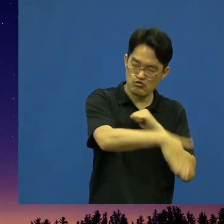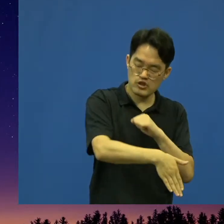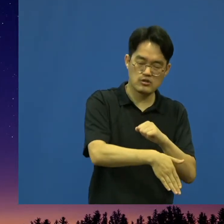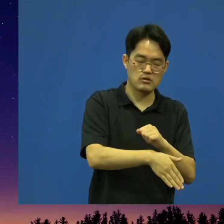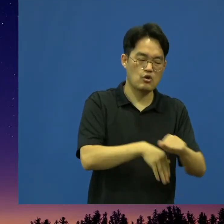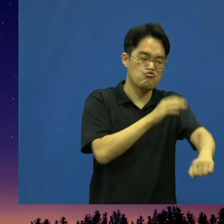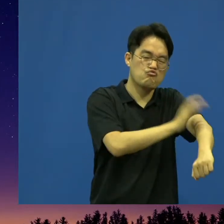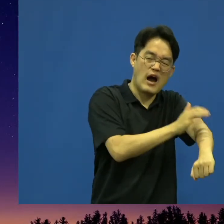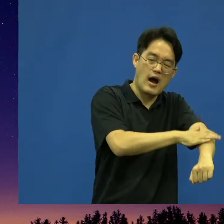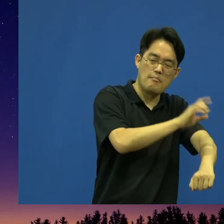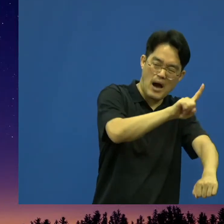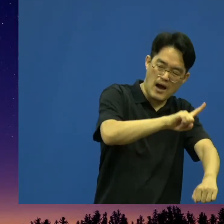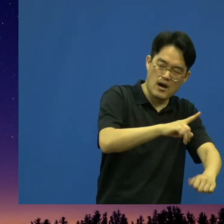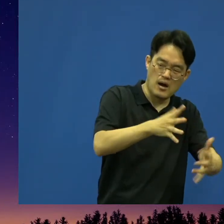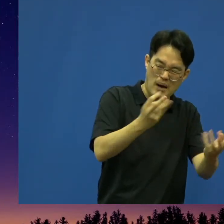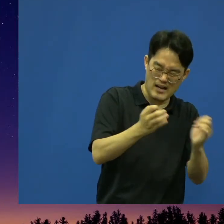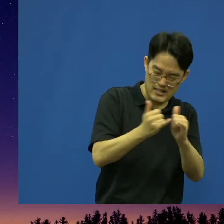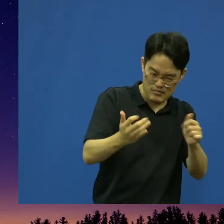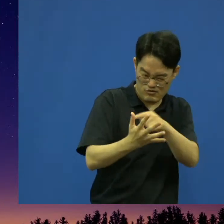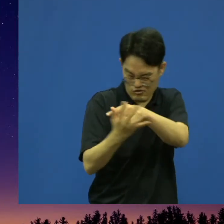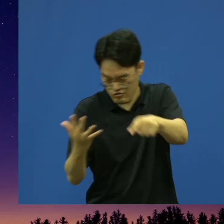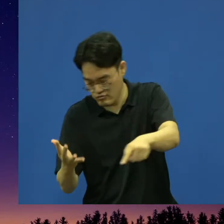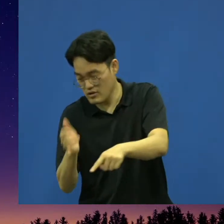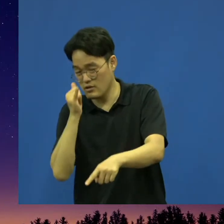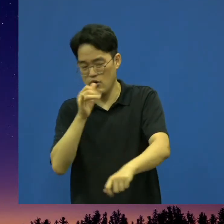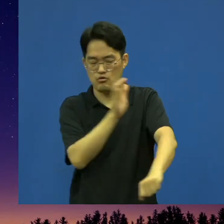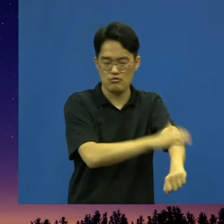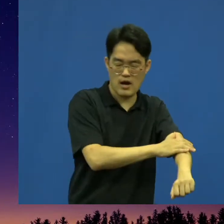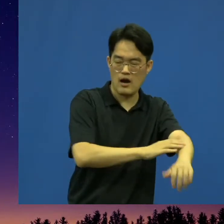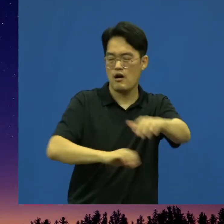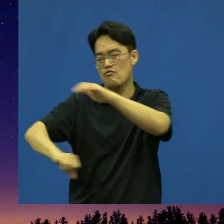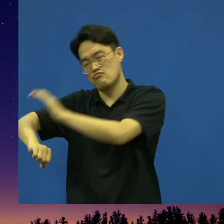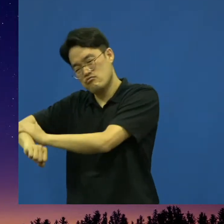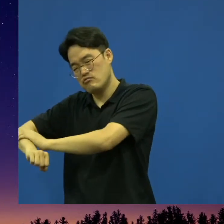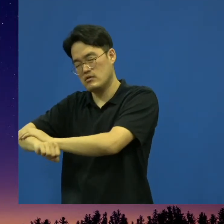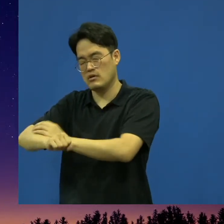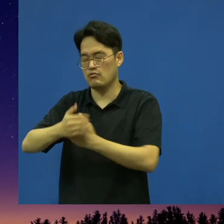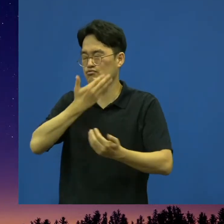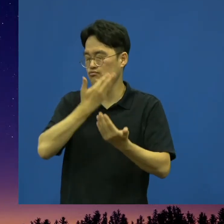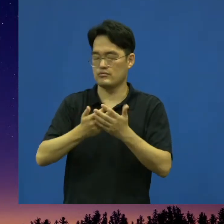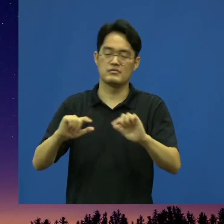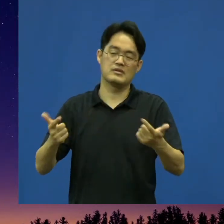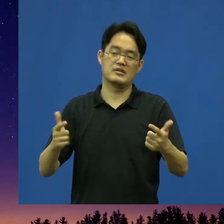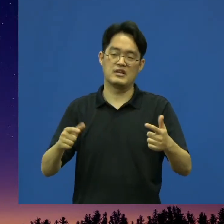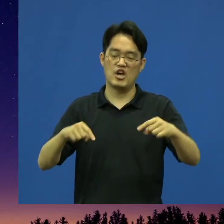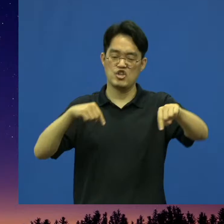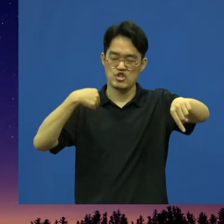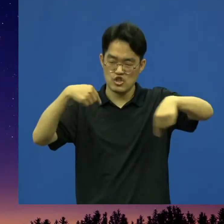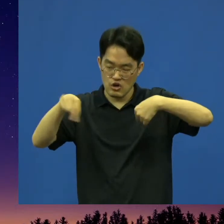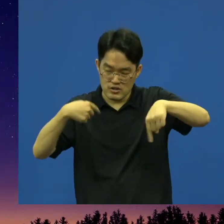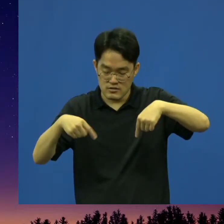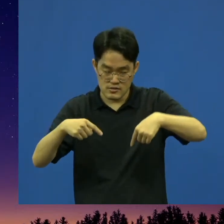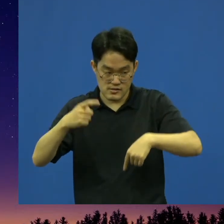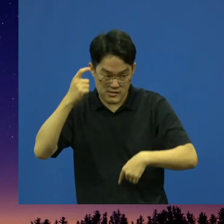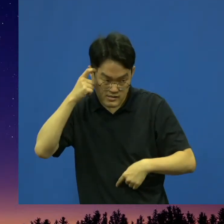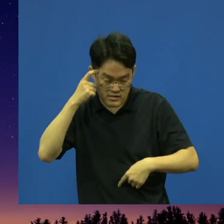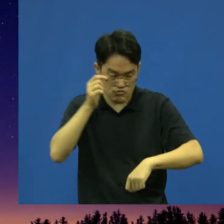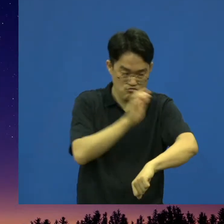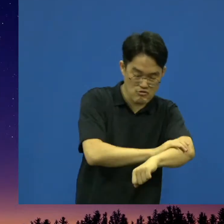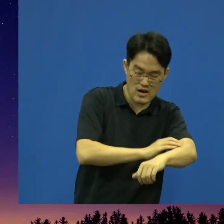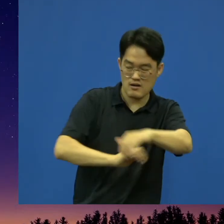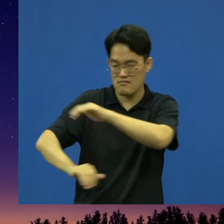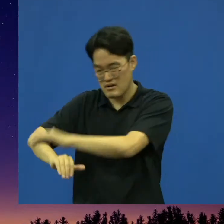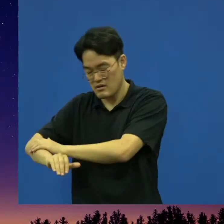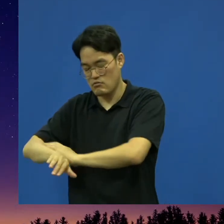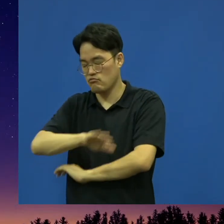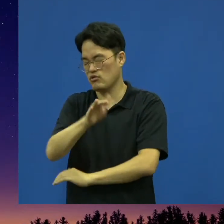우린 절대로 그런 것으로 세상을 바라보지 않아요. 정치적인 신념이 뭔가, 이게 우리에게 중요한